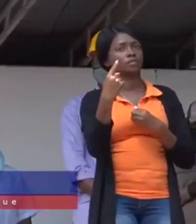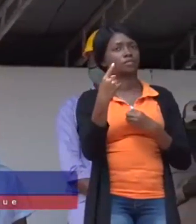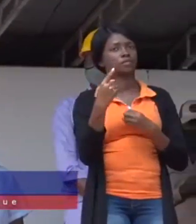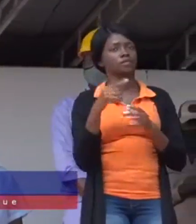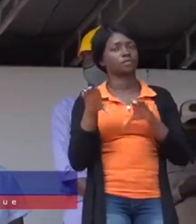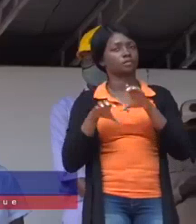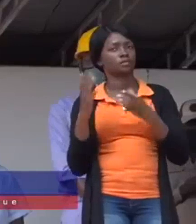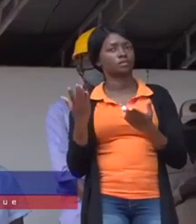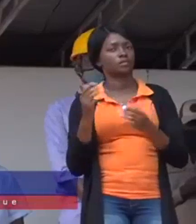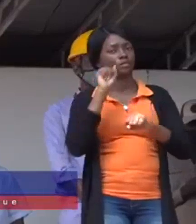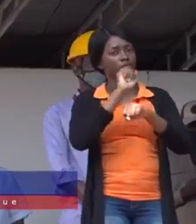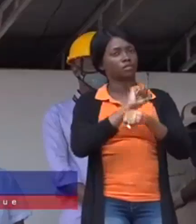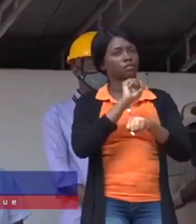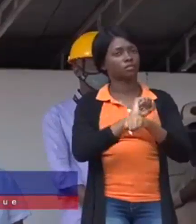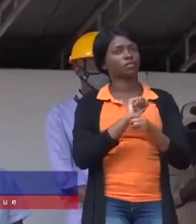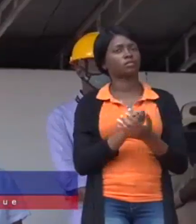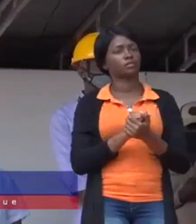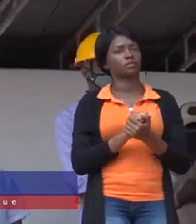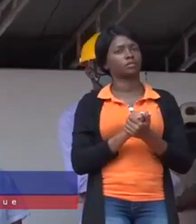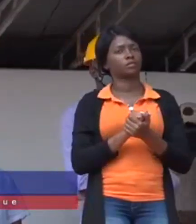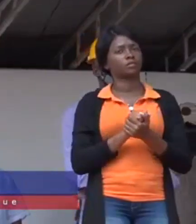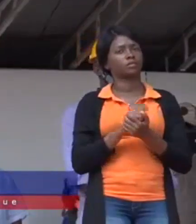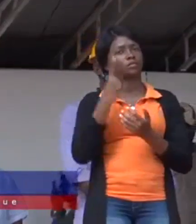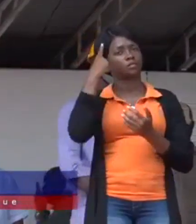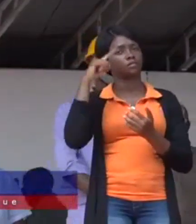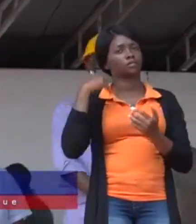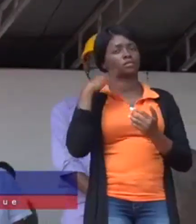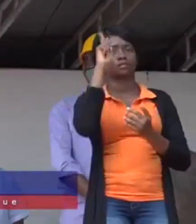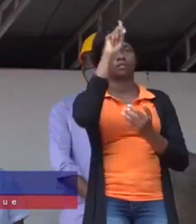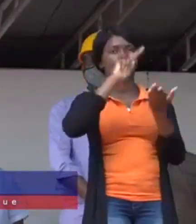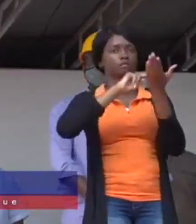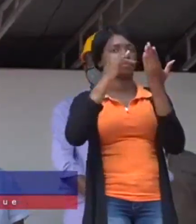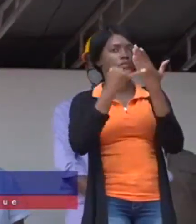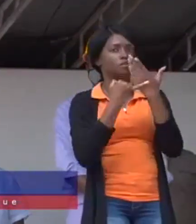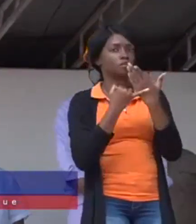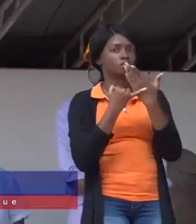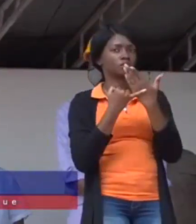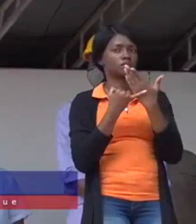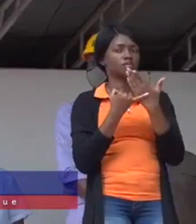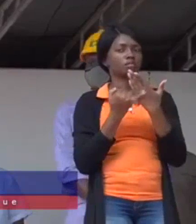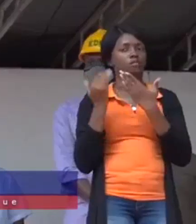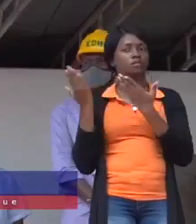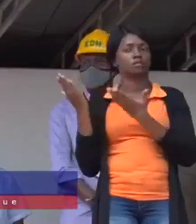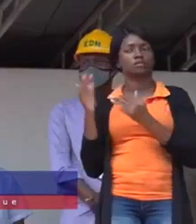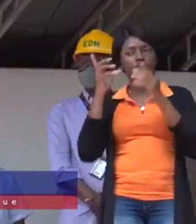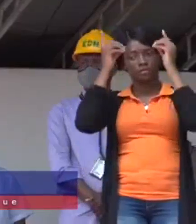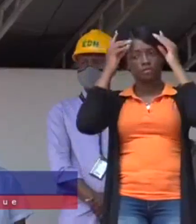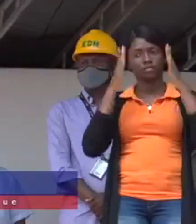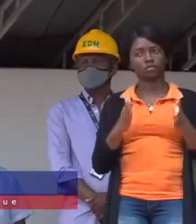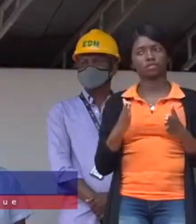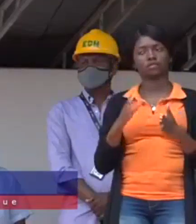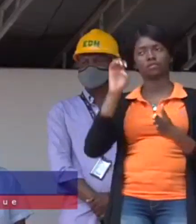faire. Nous travaillons pour que gros projet, Jean, directeur département